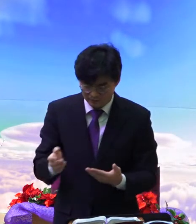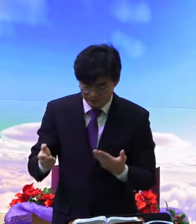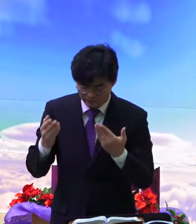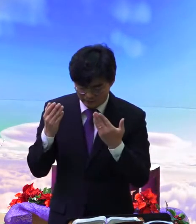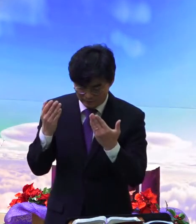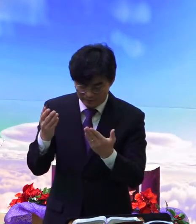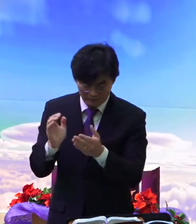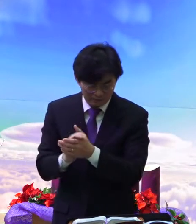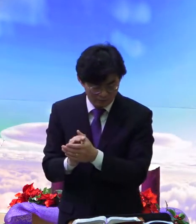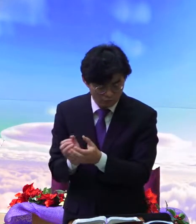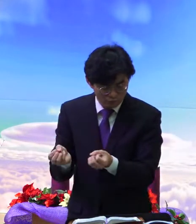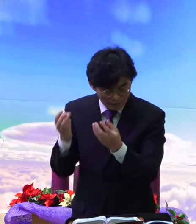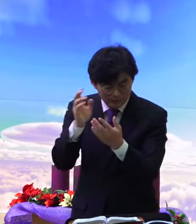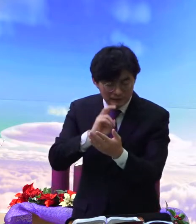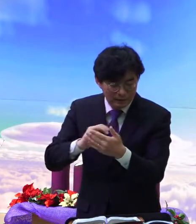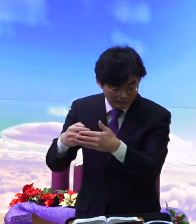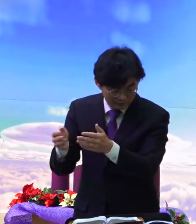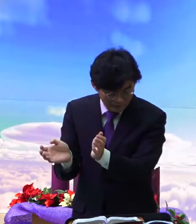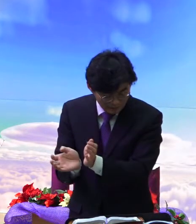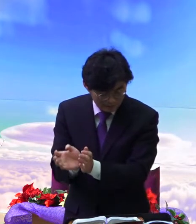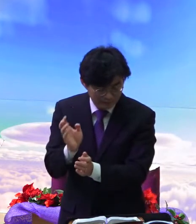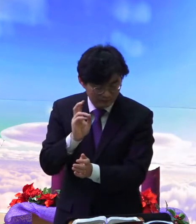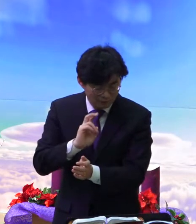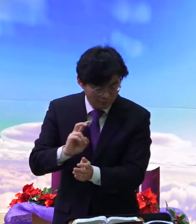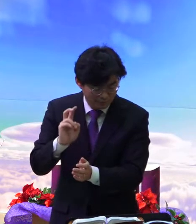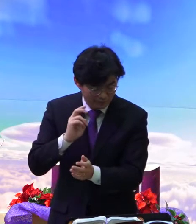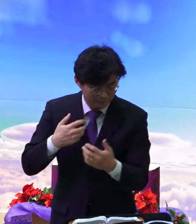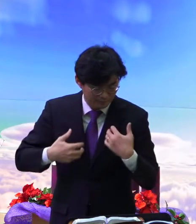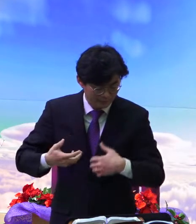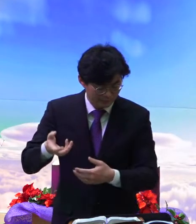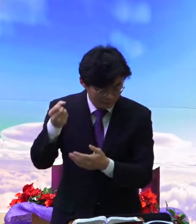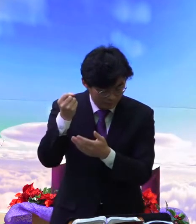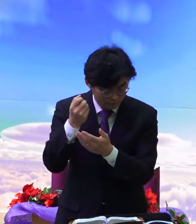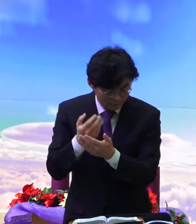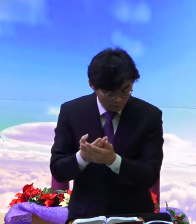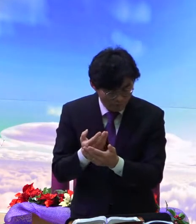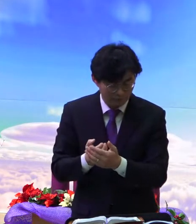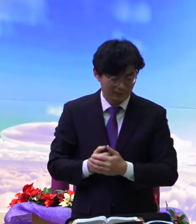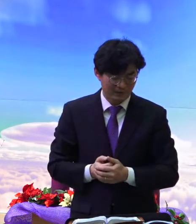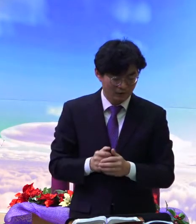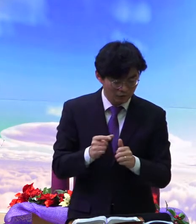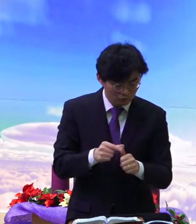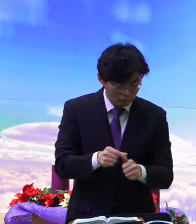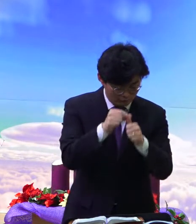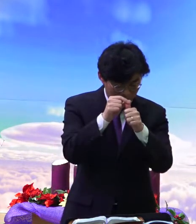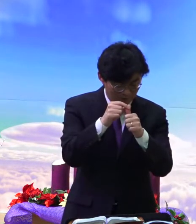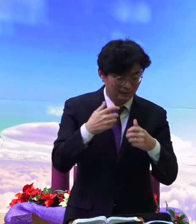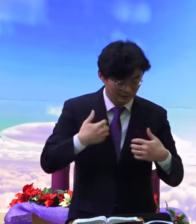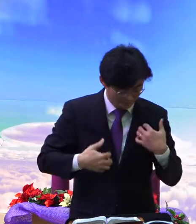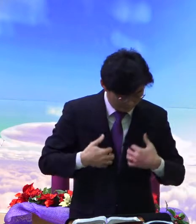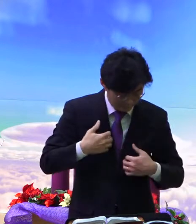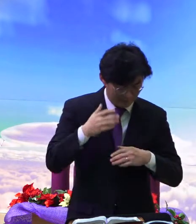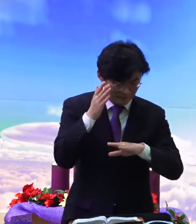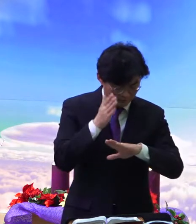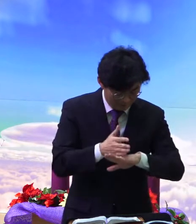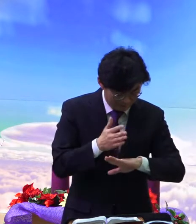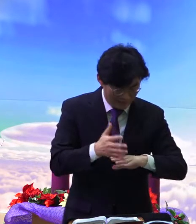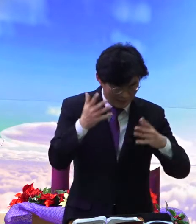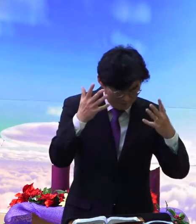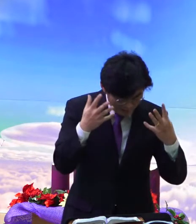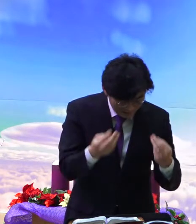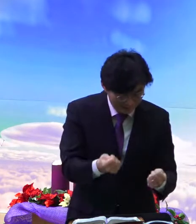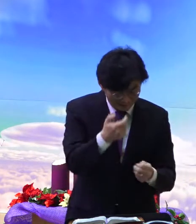경배해드리는 할렐루야 찬양대의 찬양을 기쁘게 받으시옵고 구원의 기쁨과 감사가 넘치는